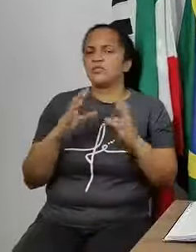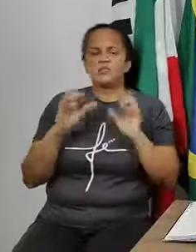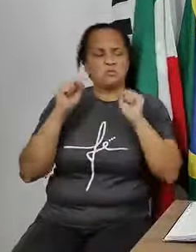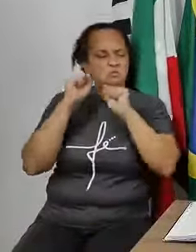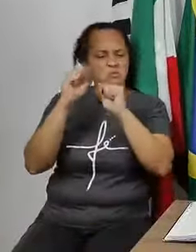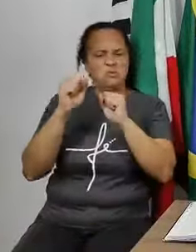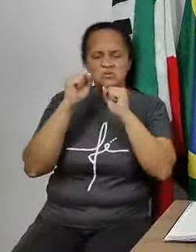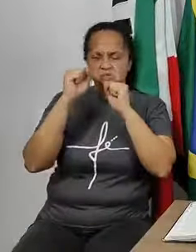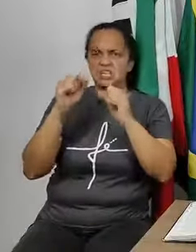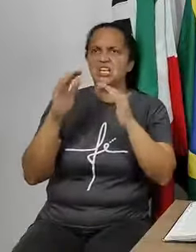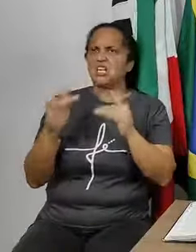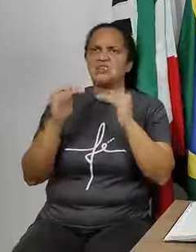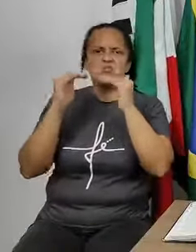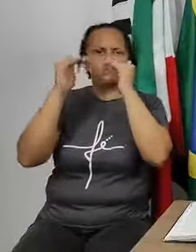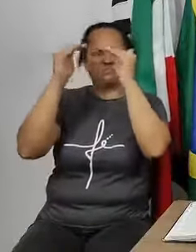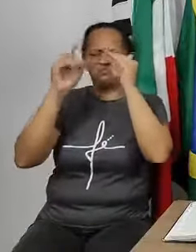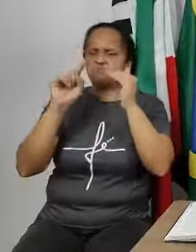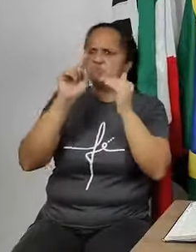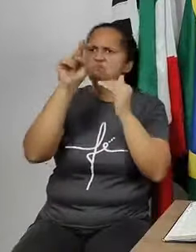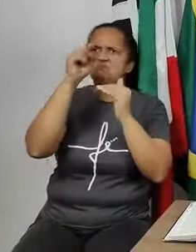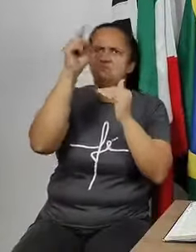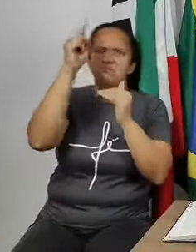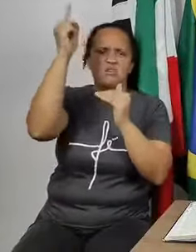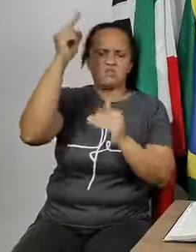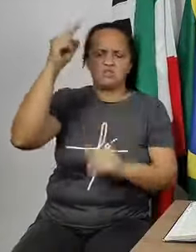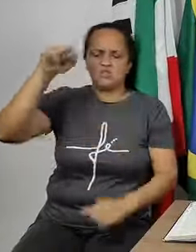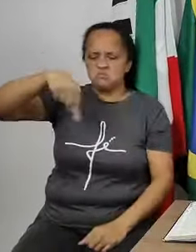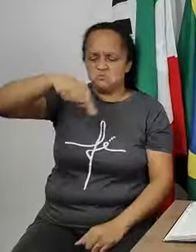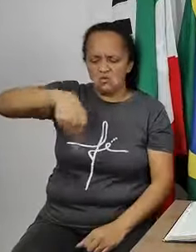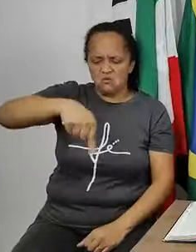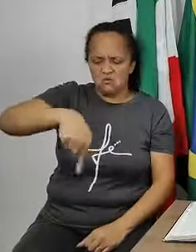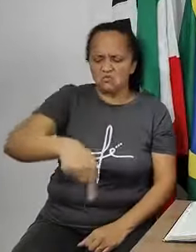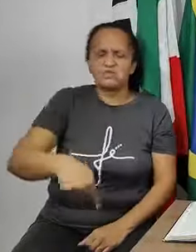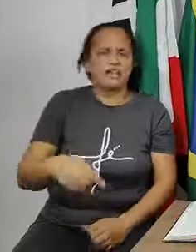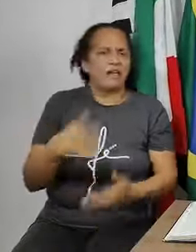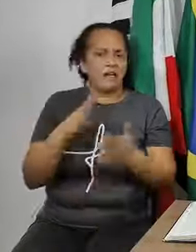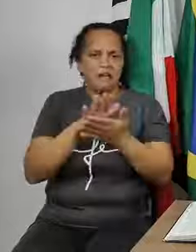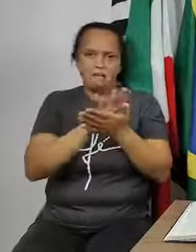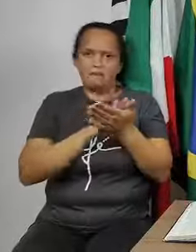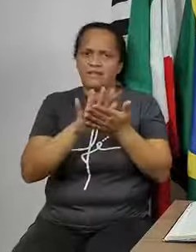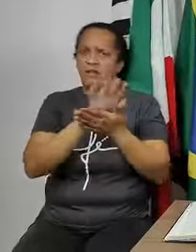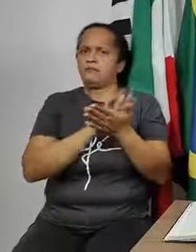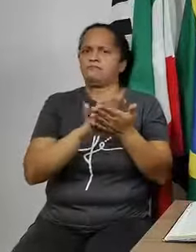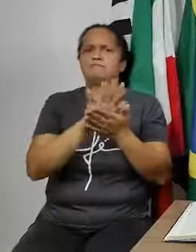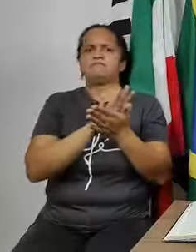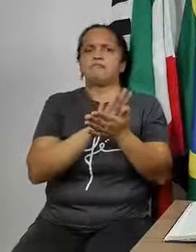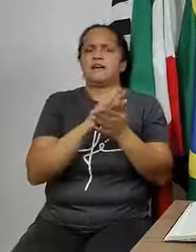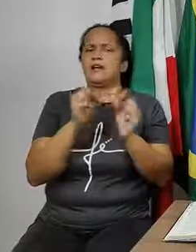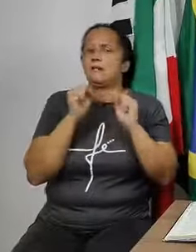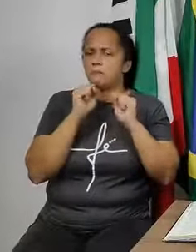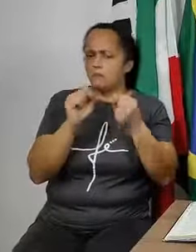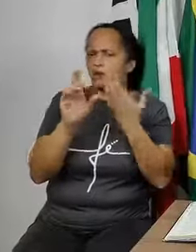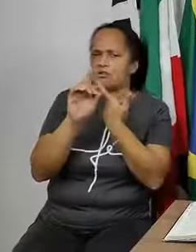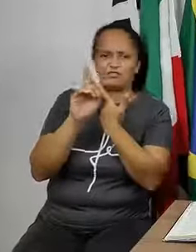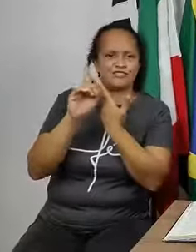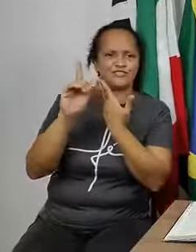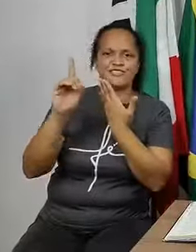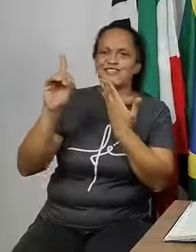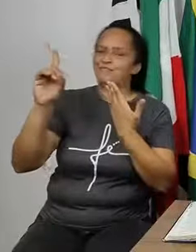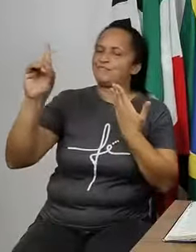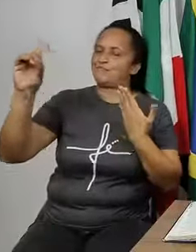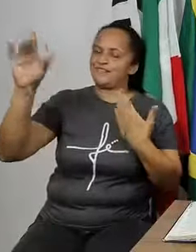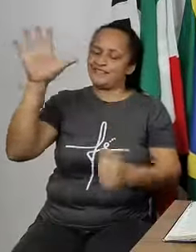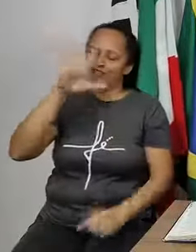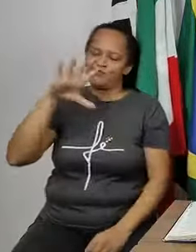nem a altura, nem a profundidade, nem qualquer outra criatura poderá nos separar do amor